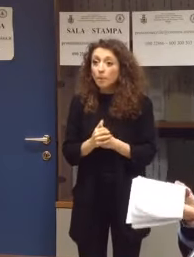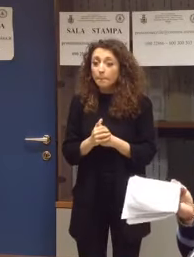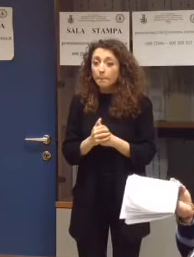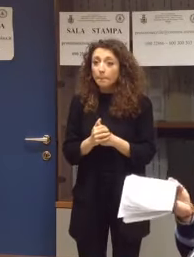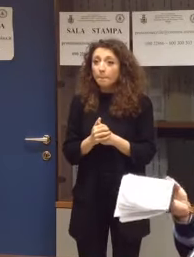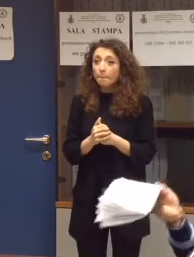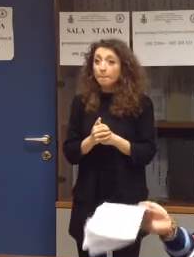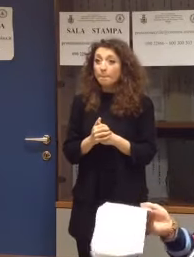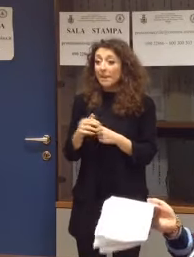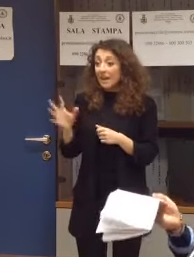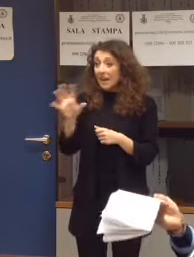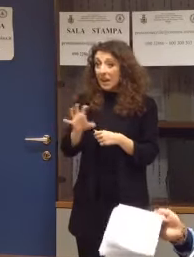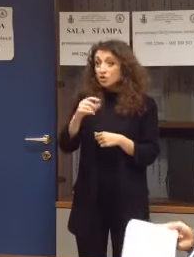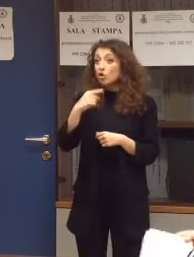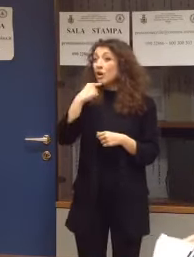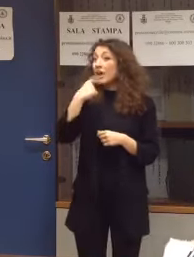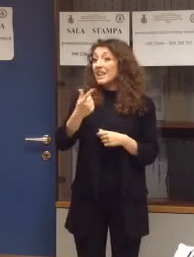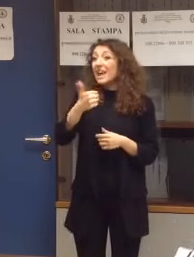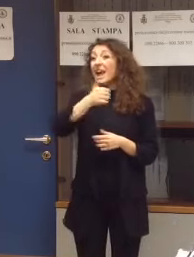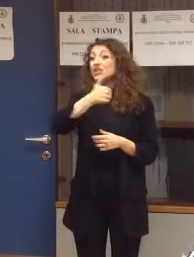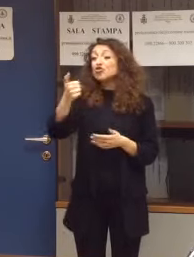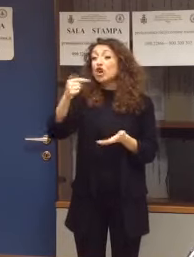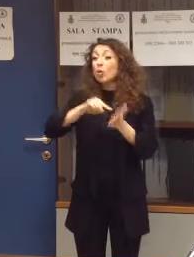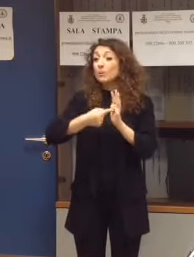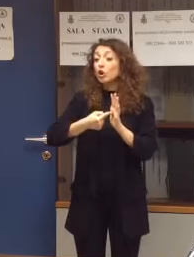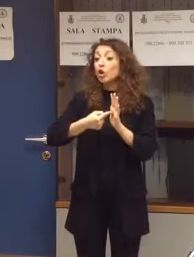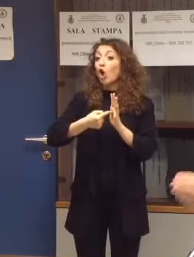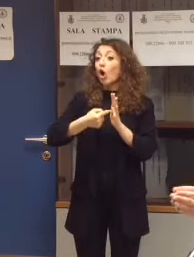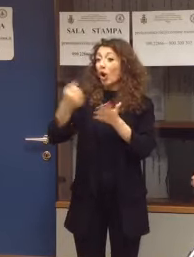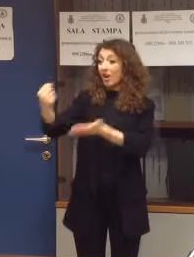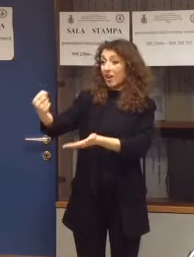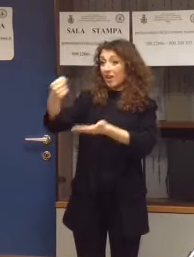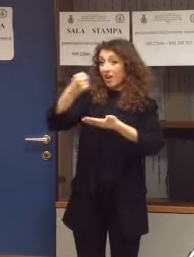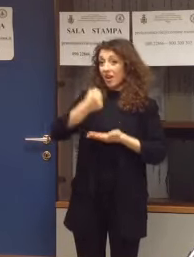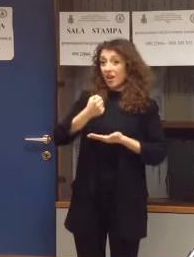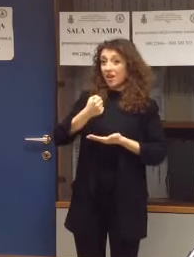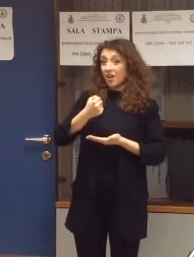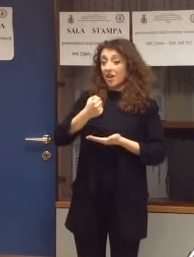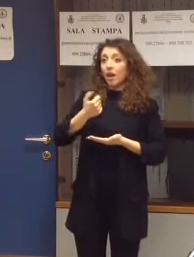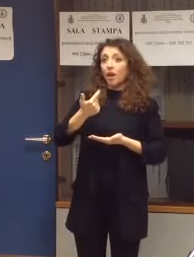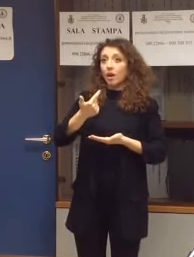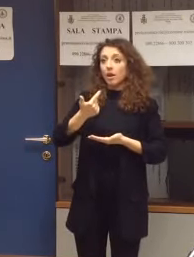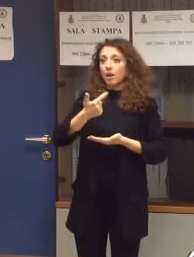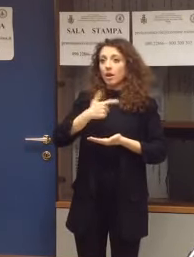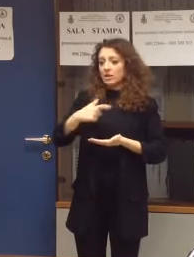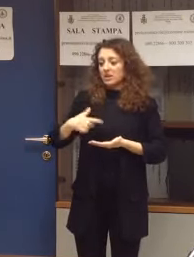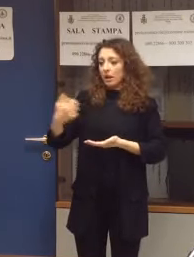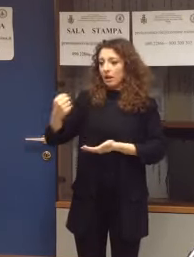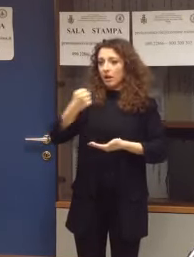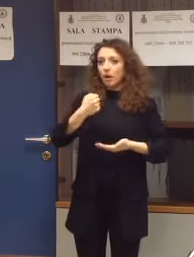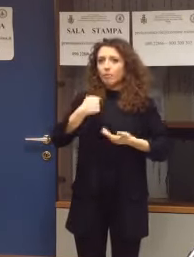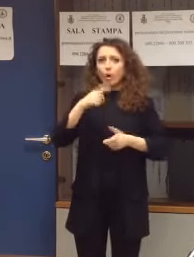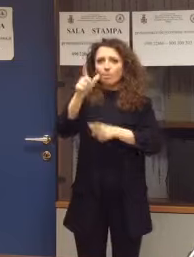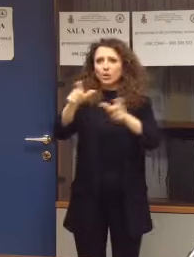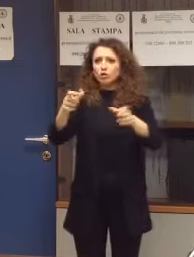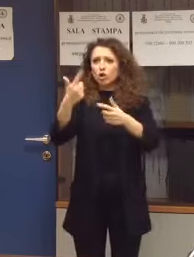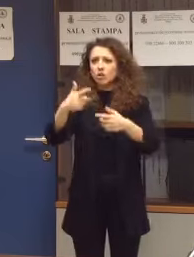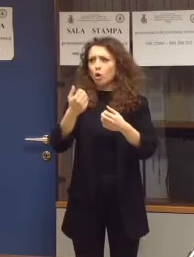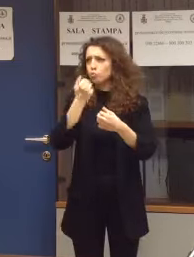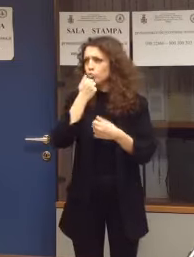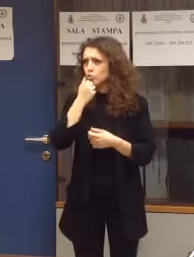100 milioni di euro ed esporre i sindaci poi nel rapporto con la gente giustamente sa come. Vi hanno mandato i soldi a